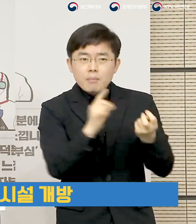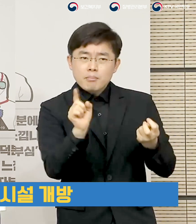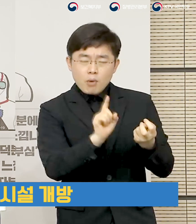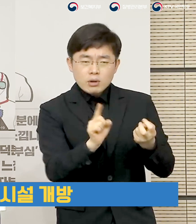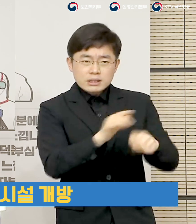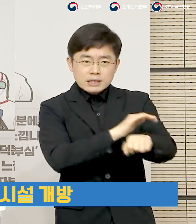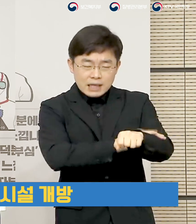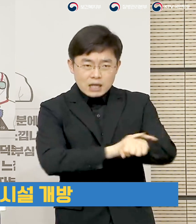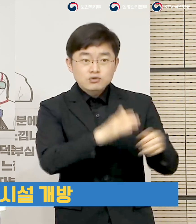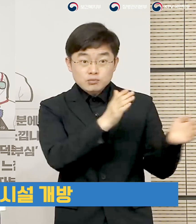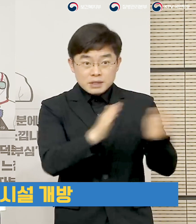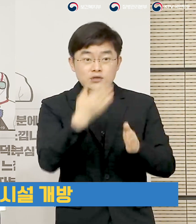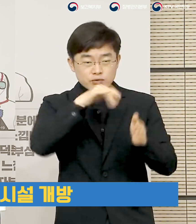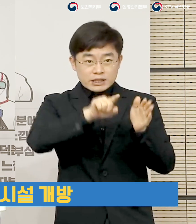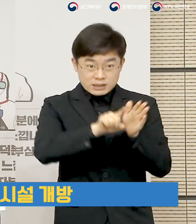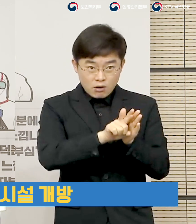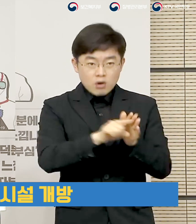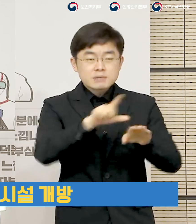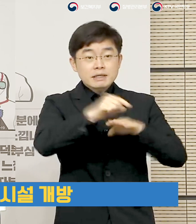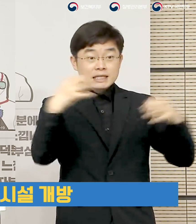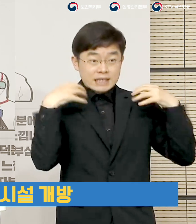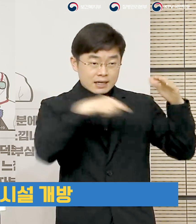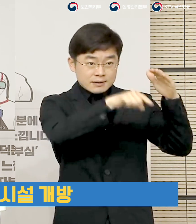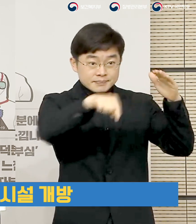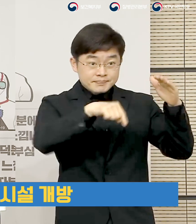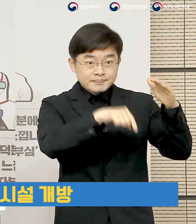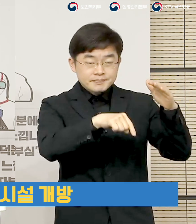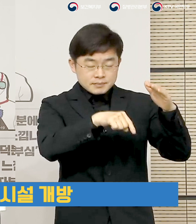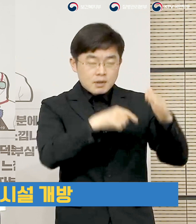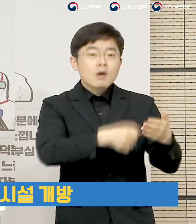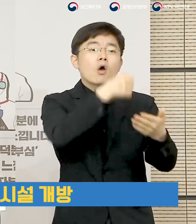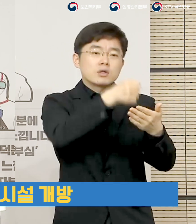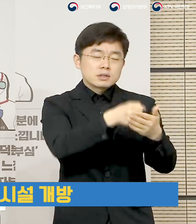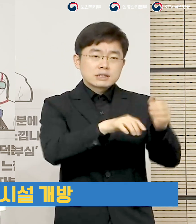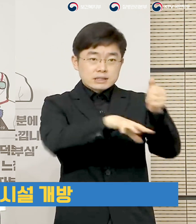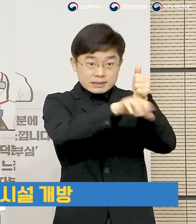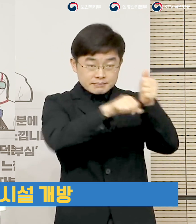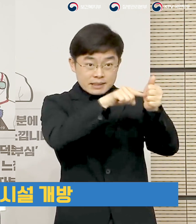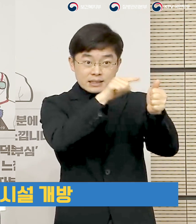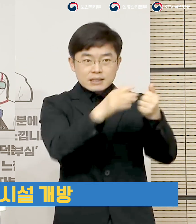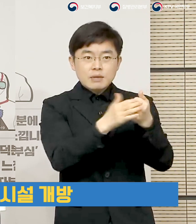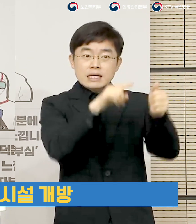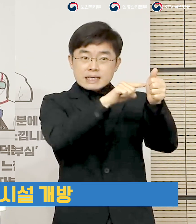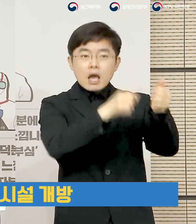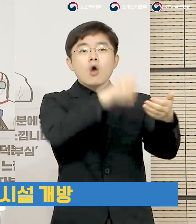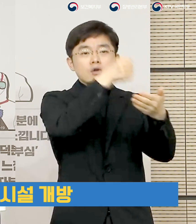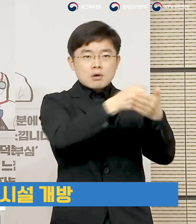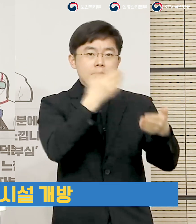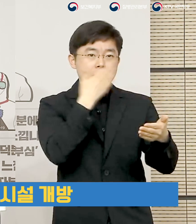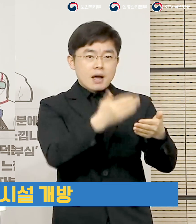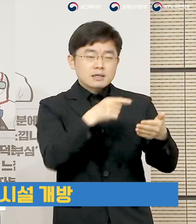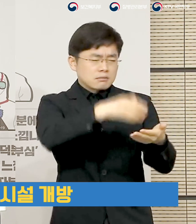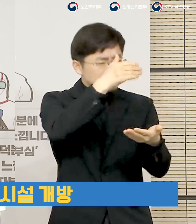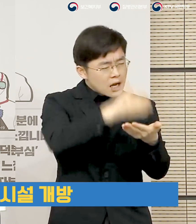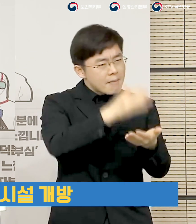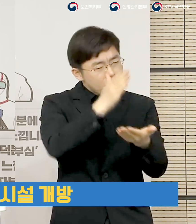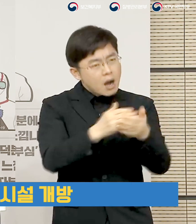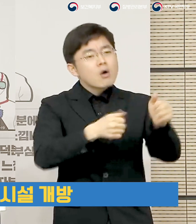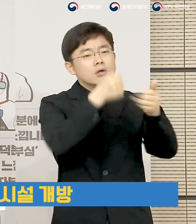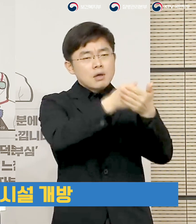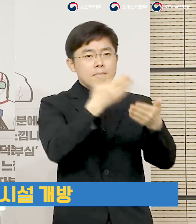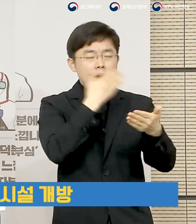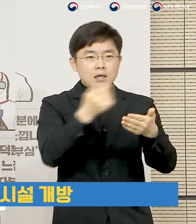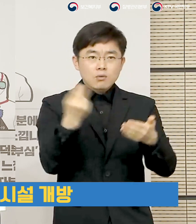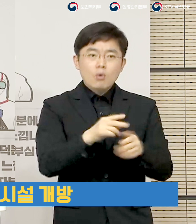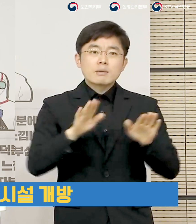특성을 고려하여 해당 지자체가 시설 운영 재개 여부를 결정하도록 하며 많은 실외시설들이 이번 주부터